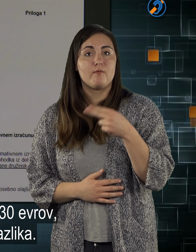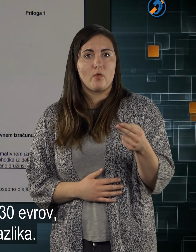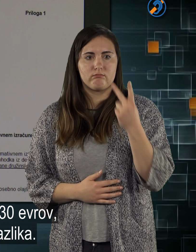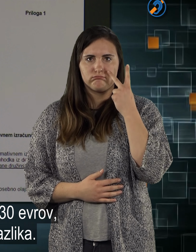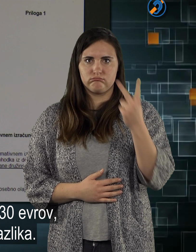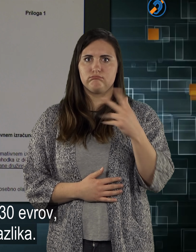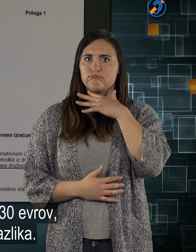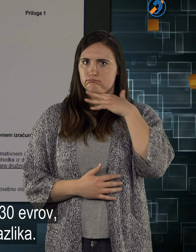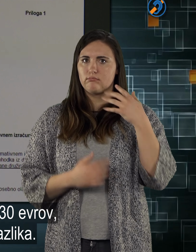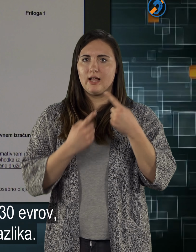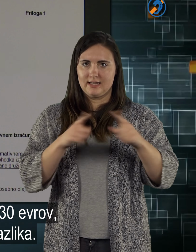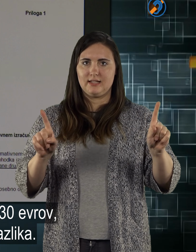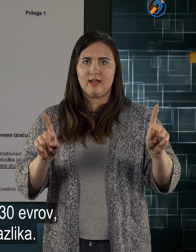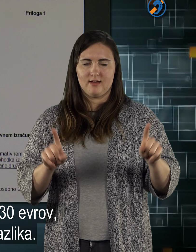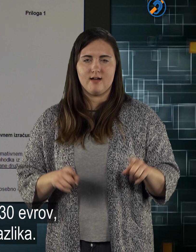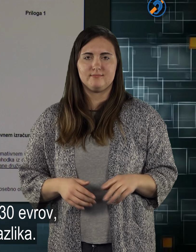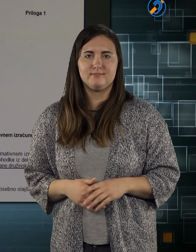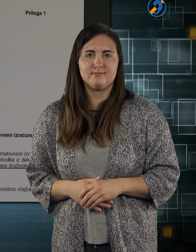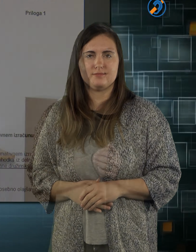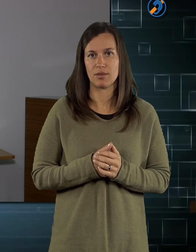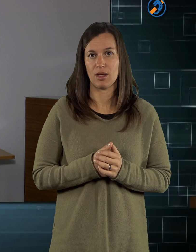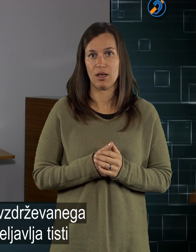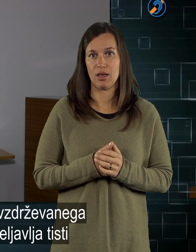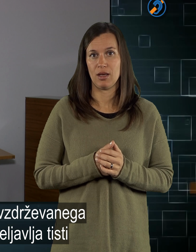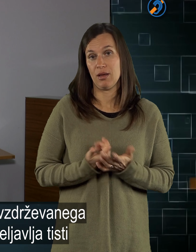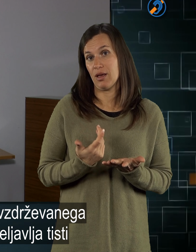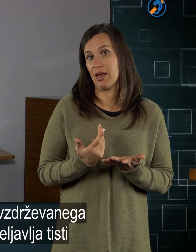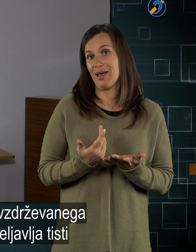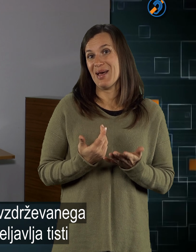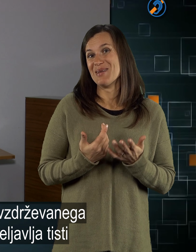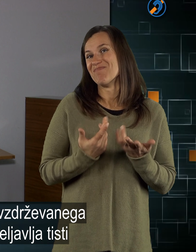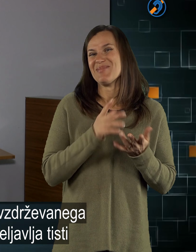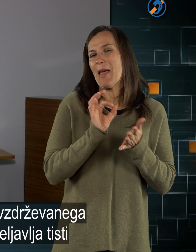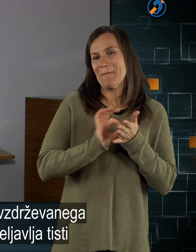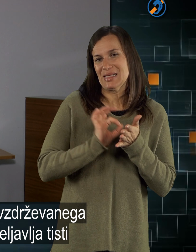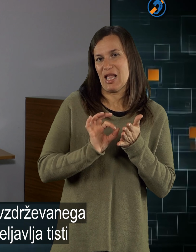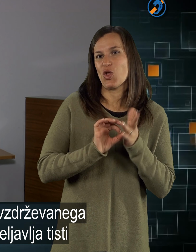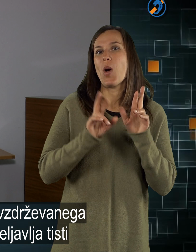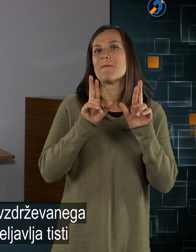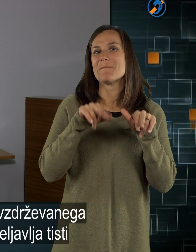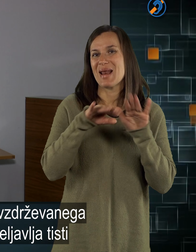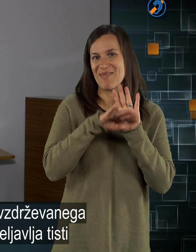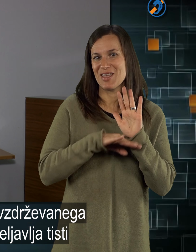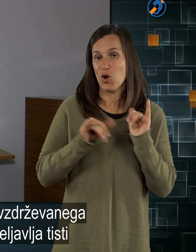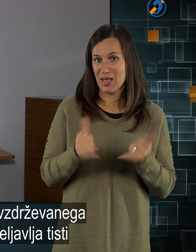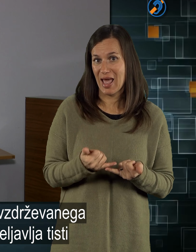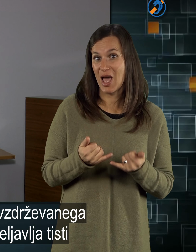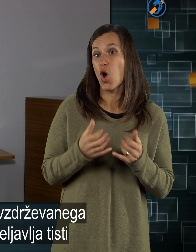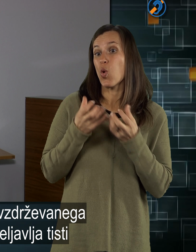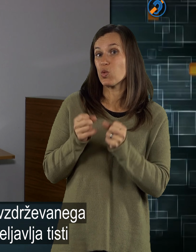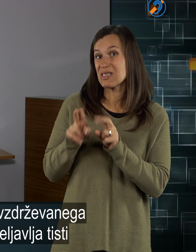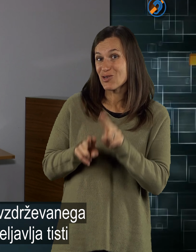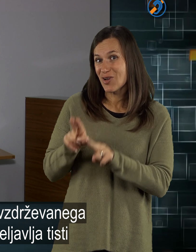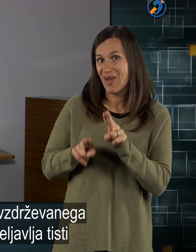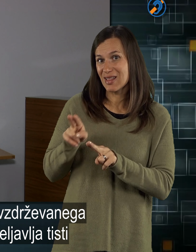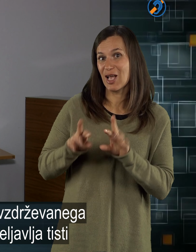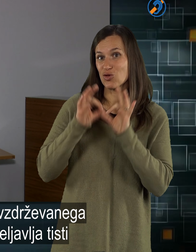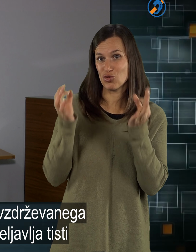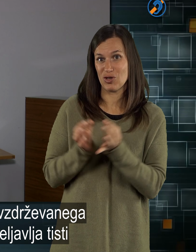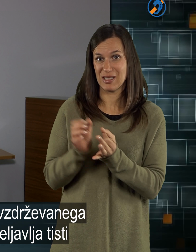8830 evrov, kar je občutna razlika. Nepisano pravilo je, da vzdrževanega družinskega